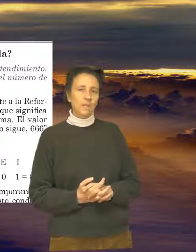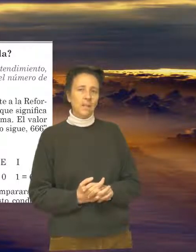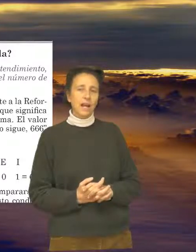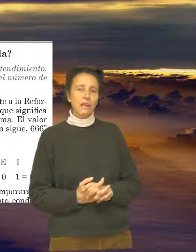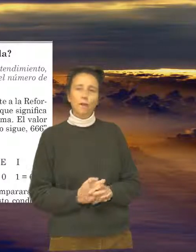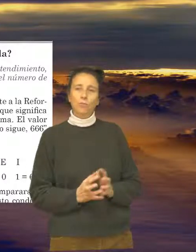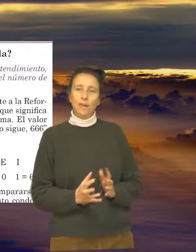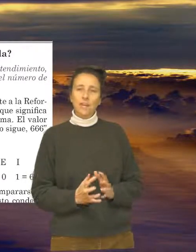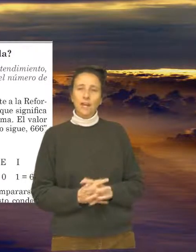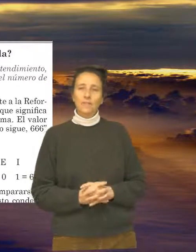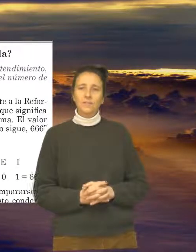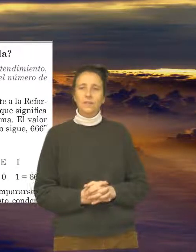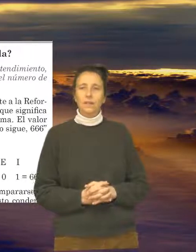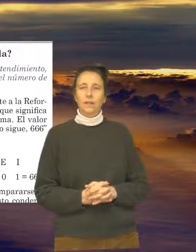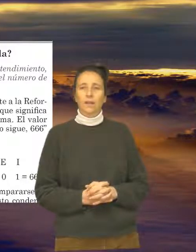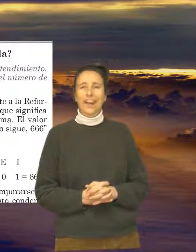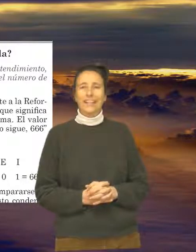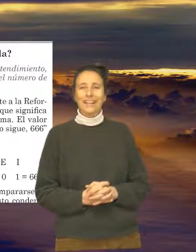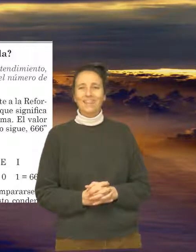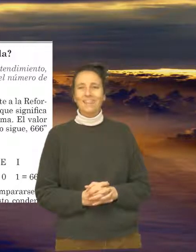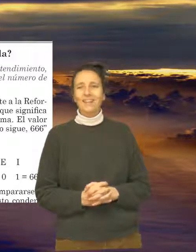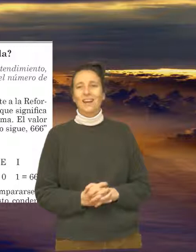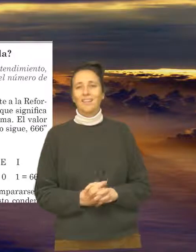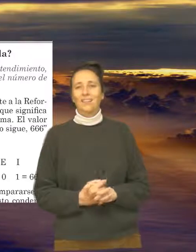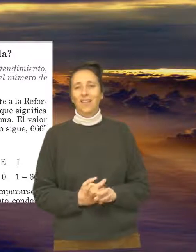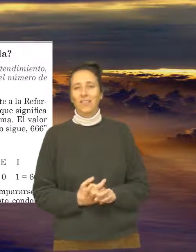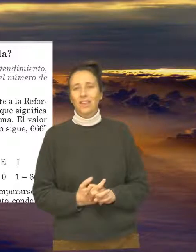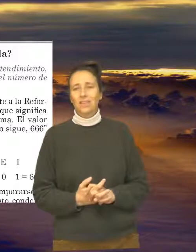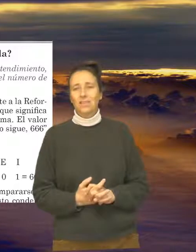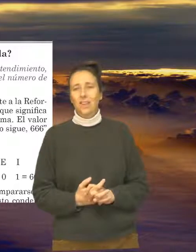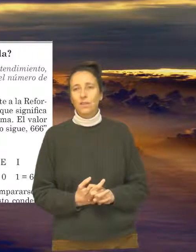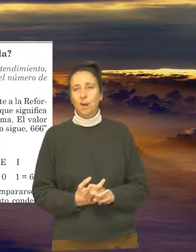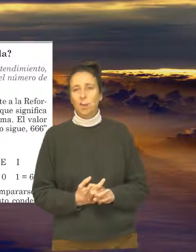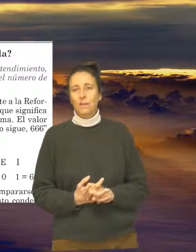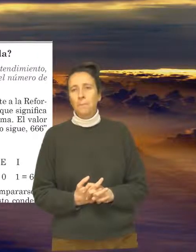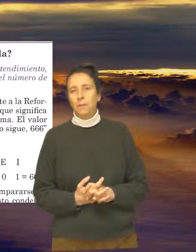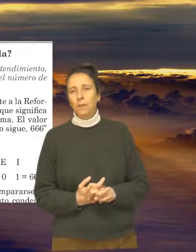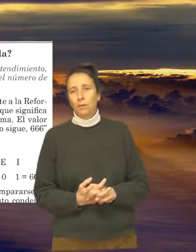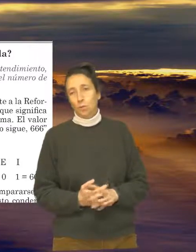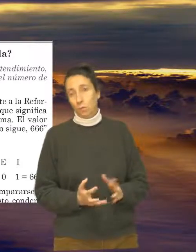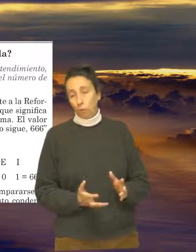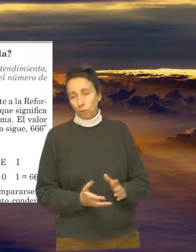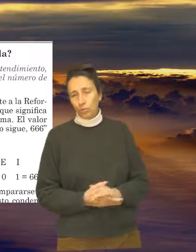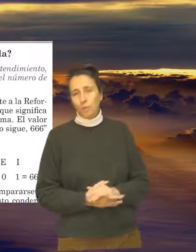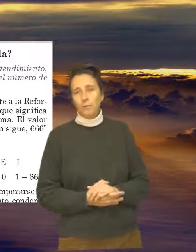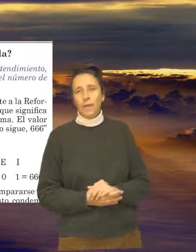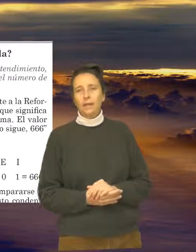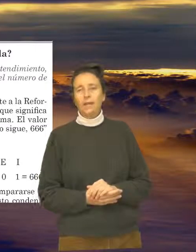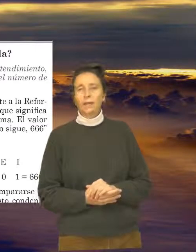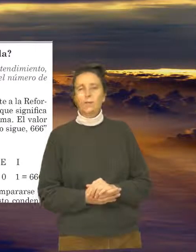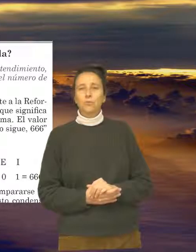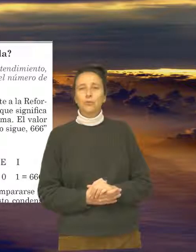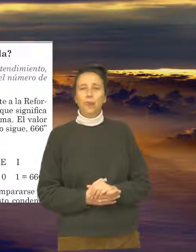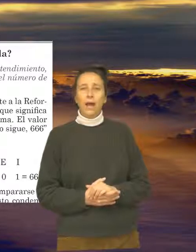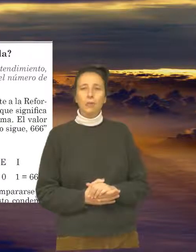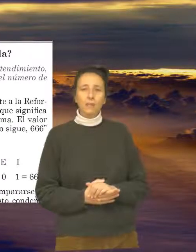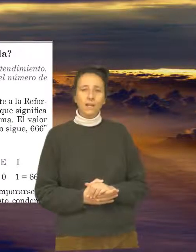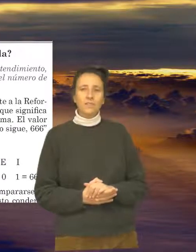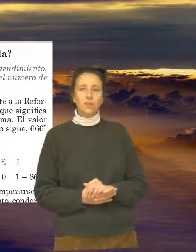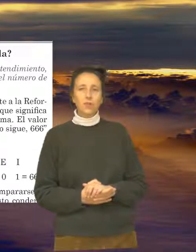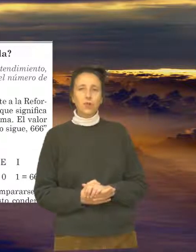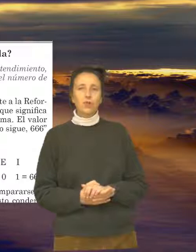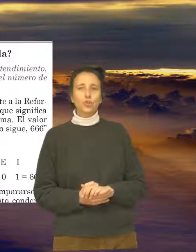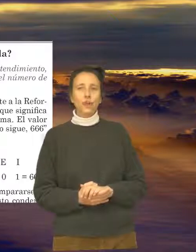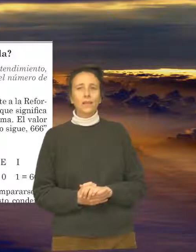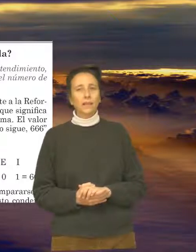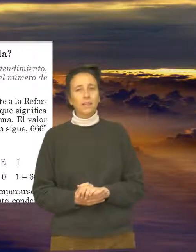importante considerar que una de las características de este idioma, como otros también,